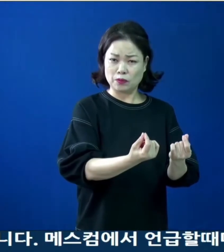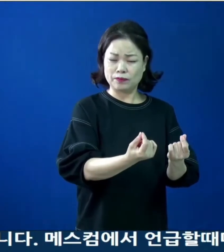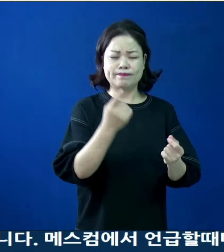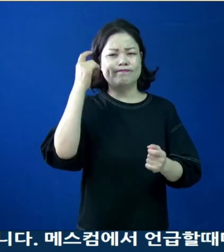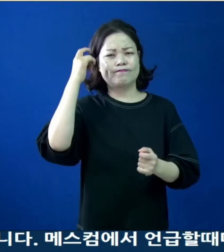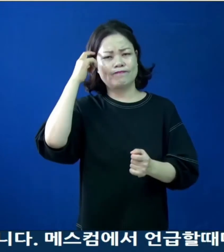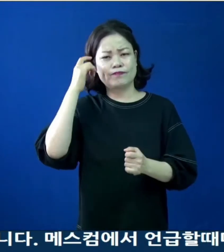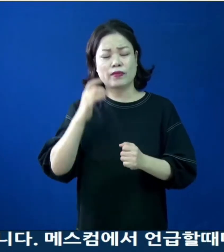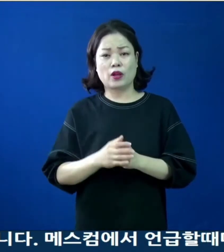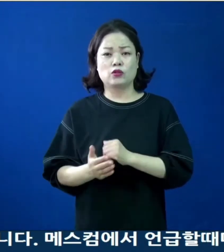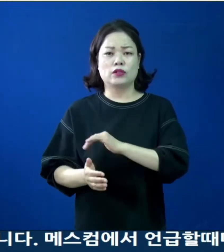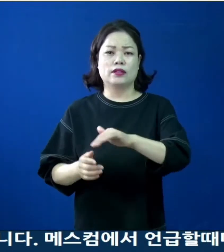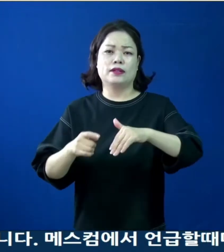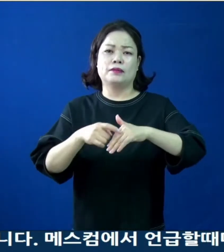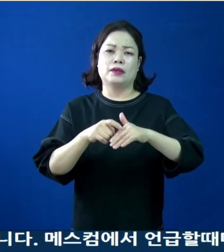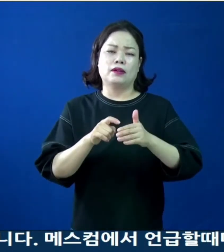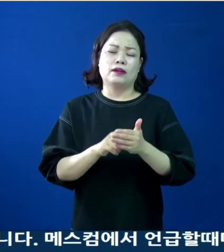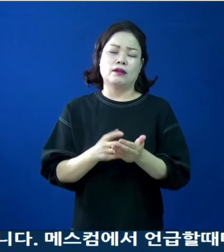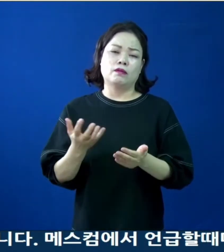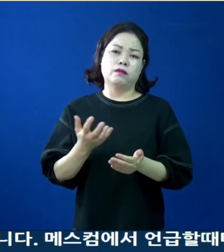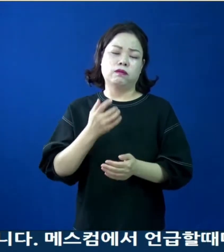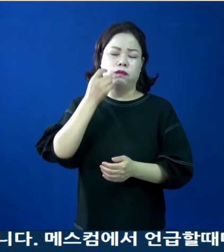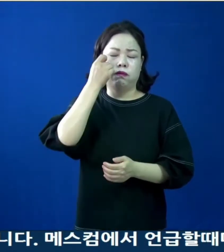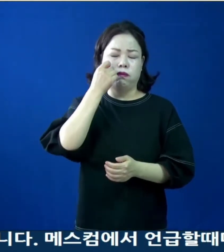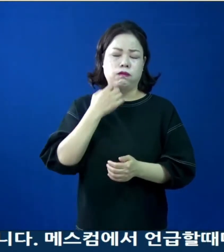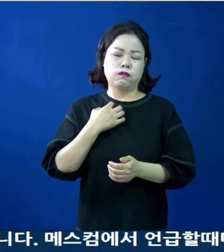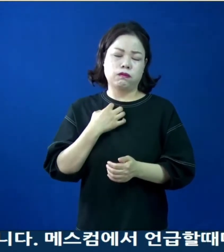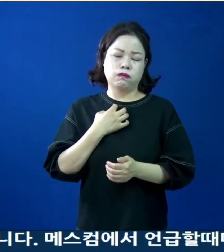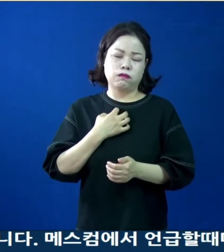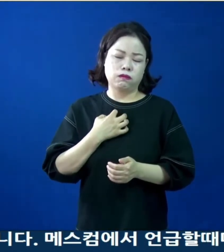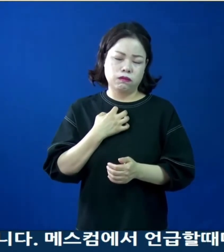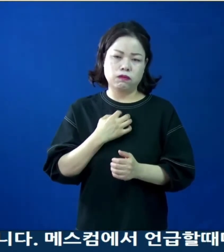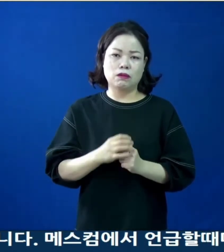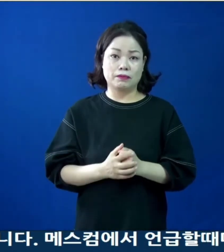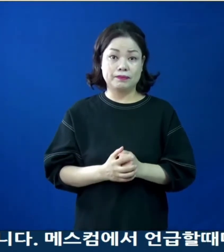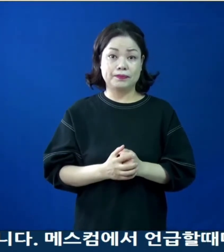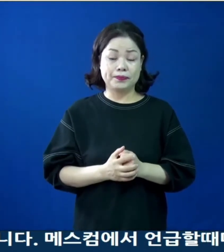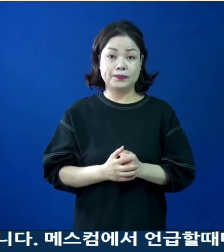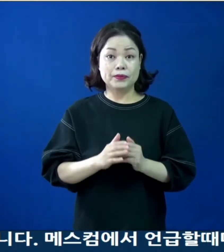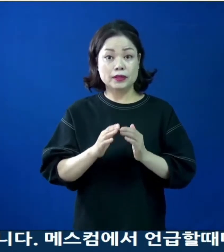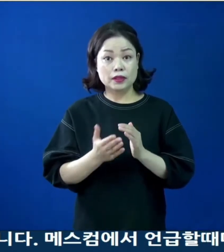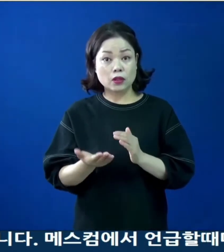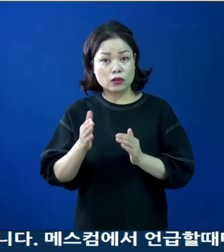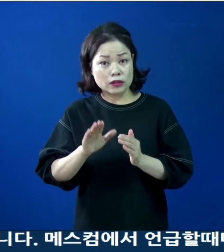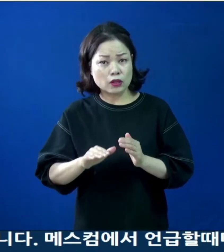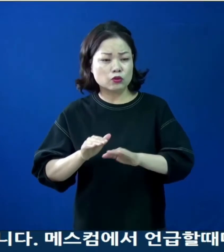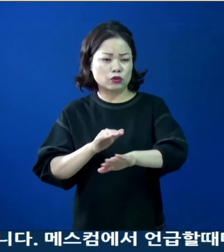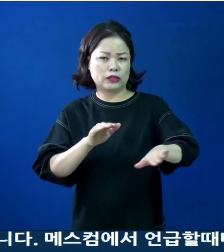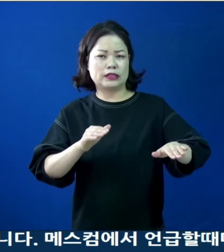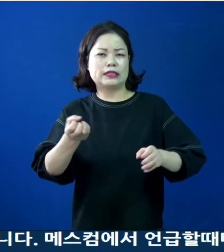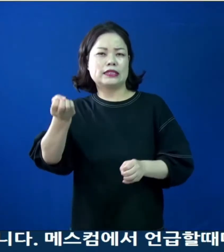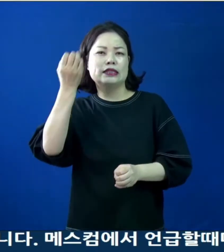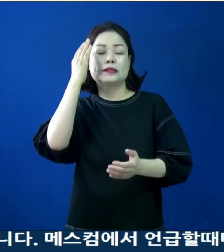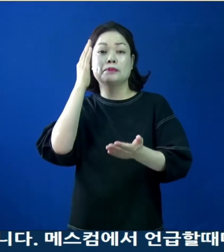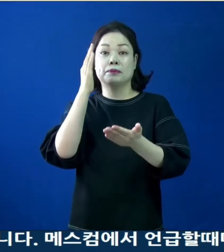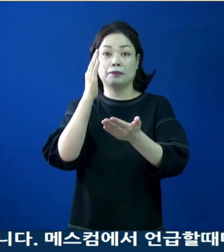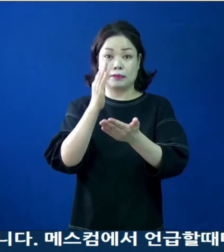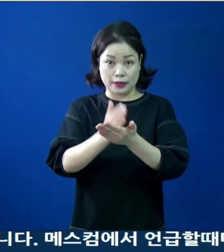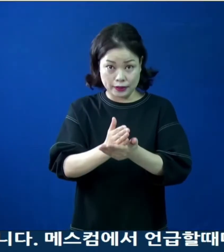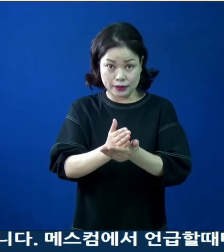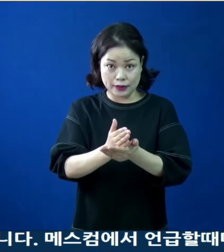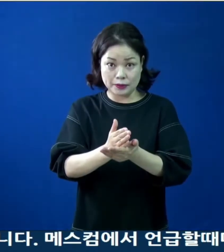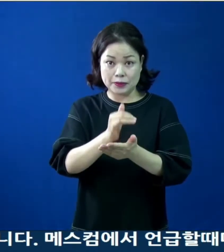같아서 우리의 마음이 아프고 슬플 때가 종종 있습니다. 그런데 이럴 때 우리가 잊지 않아야 하는 것이